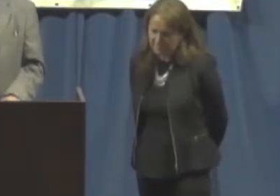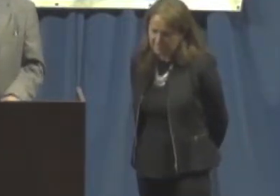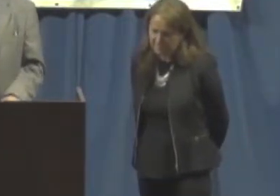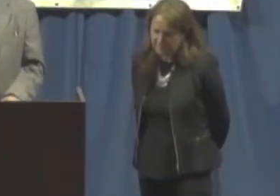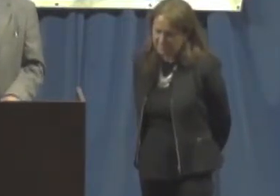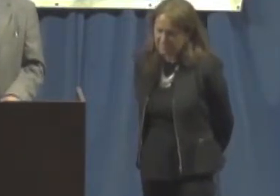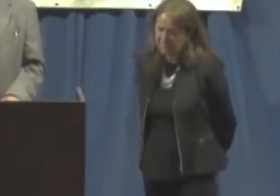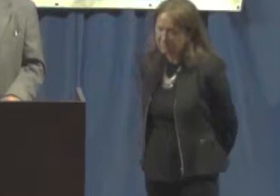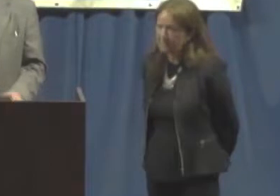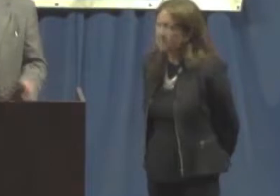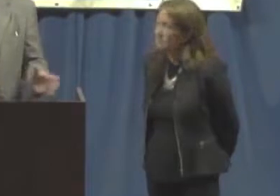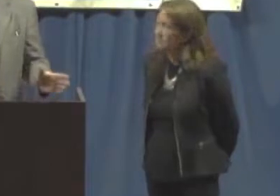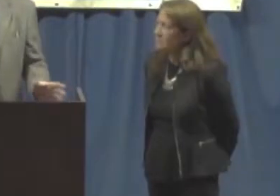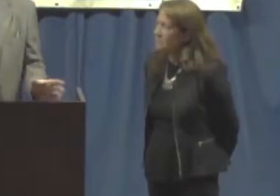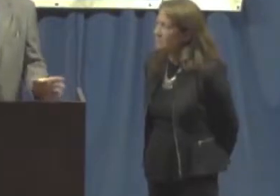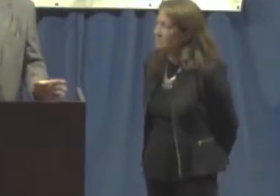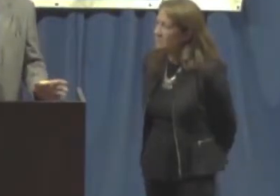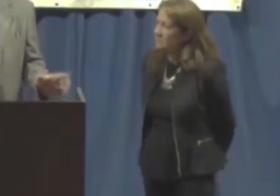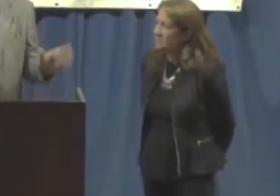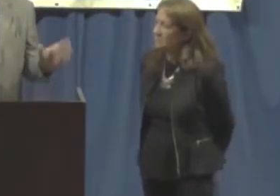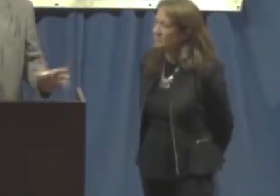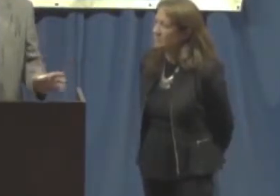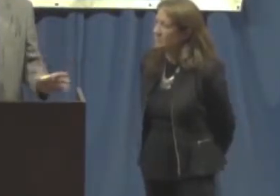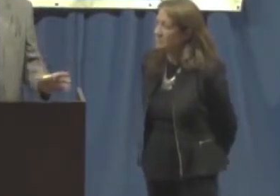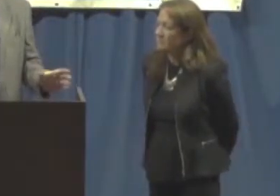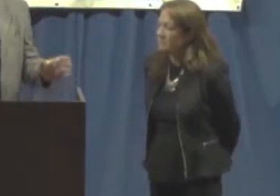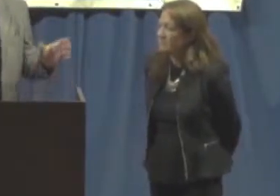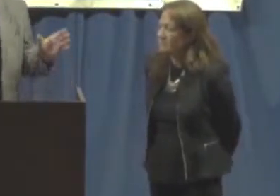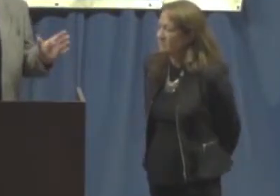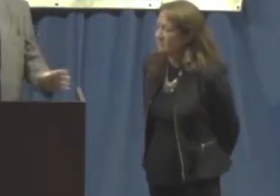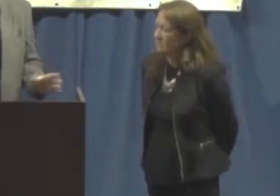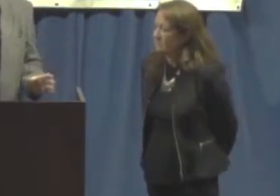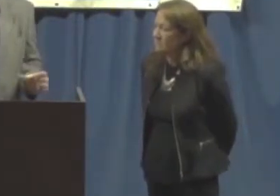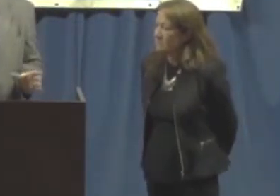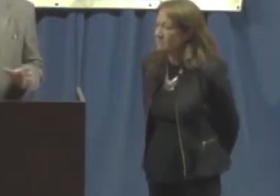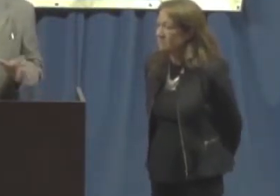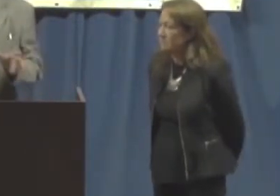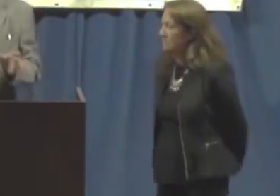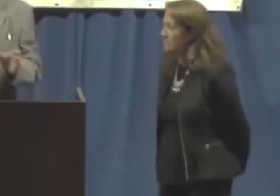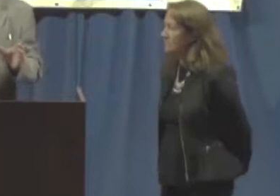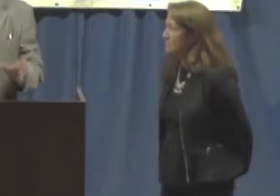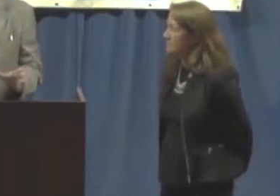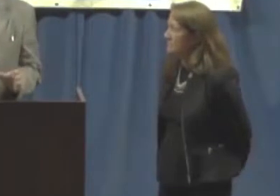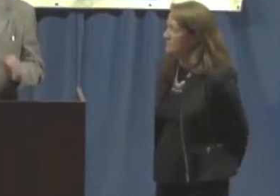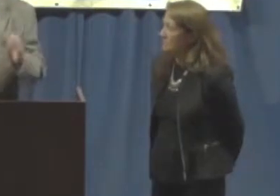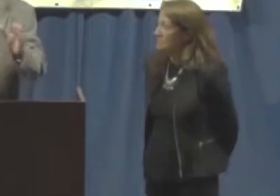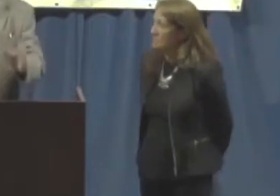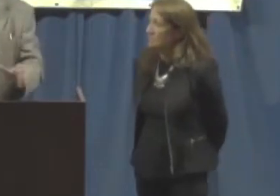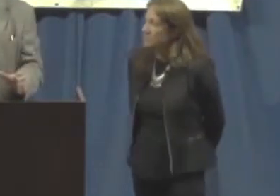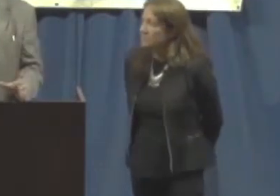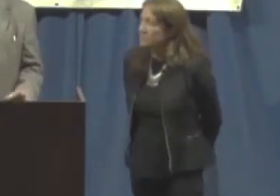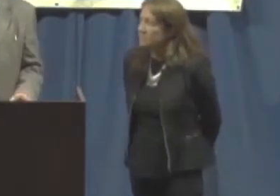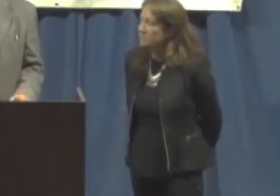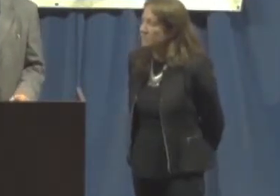nosotros creemos que tenemos que asegurarnos que esta etapa de este momento esta transición